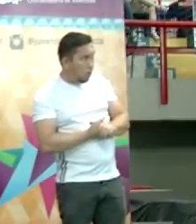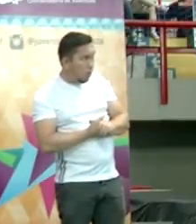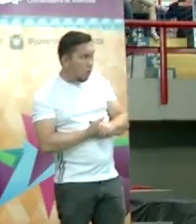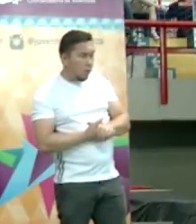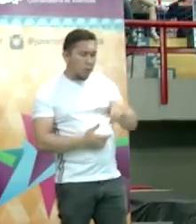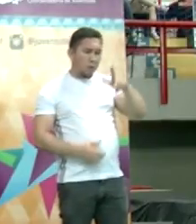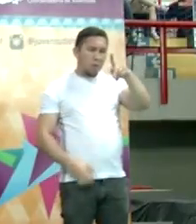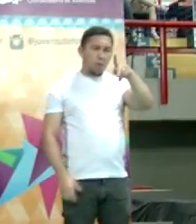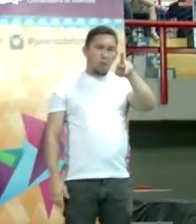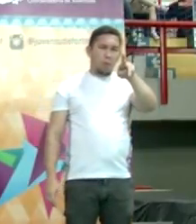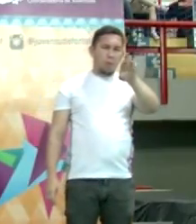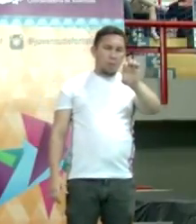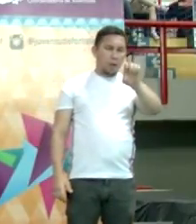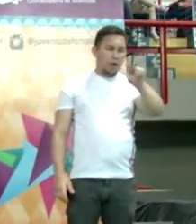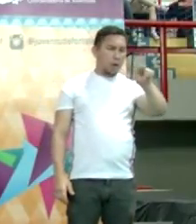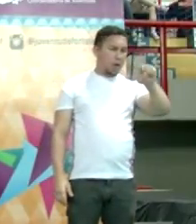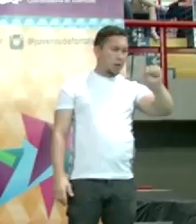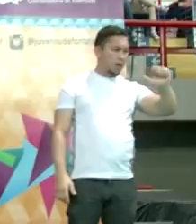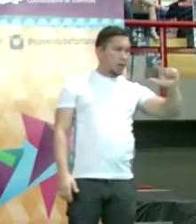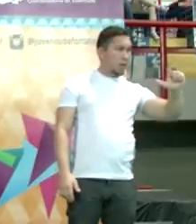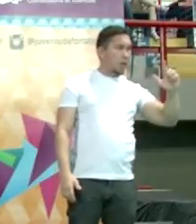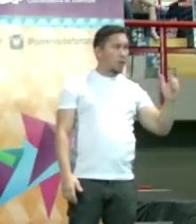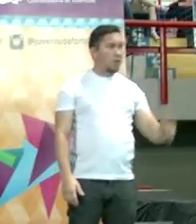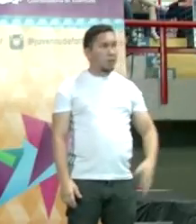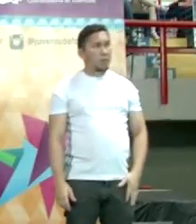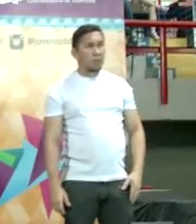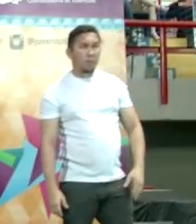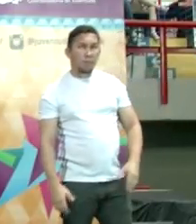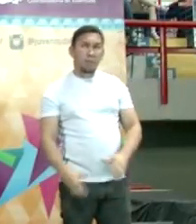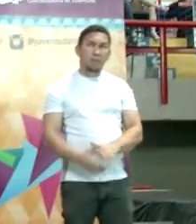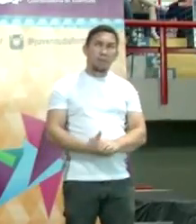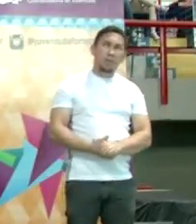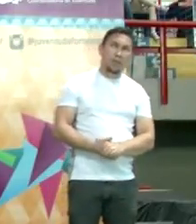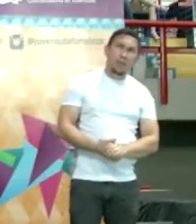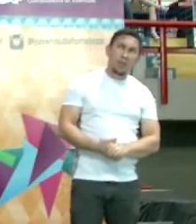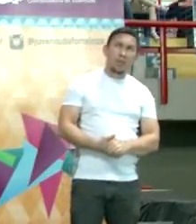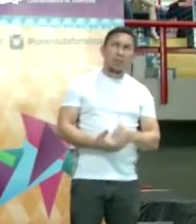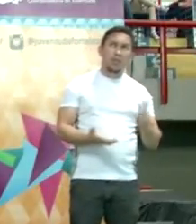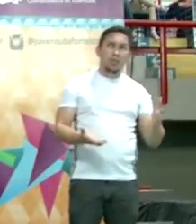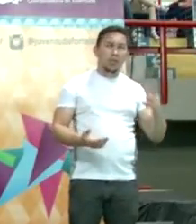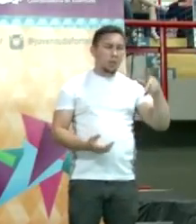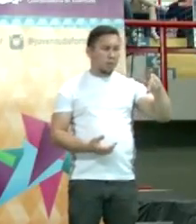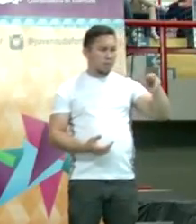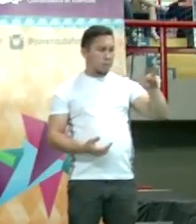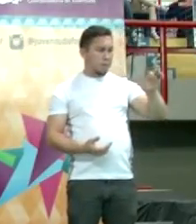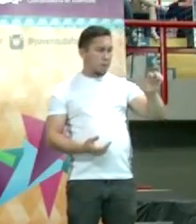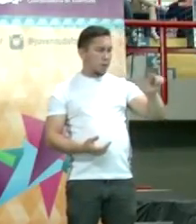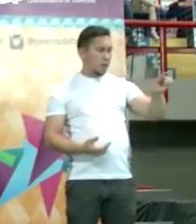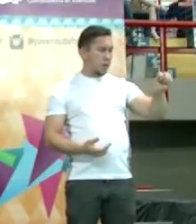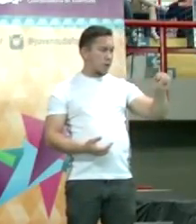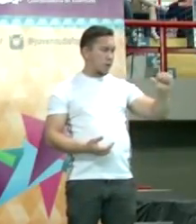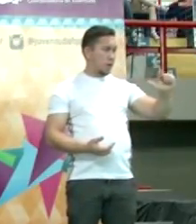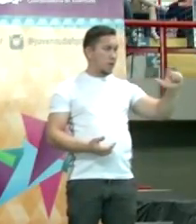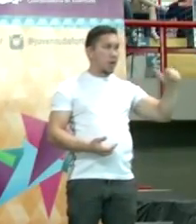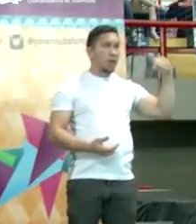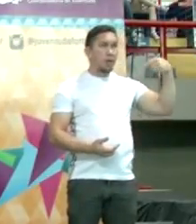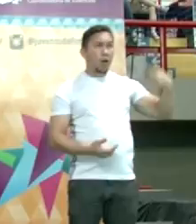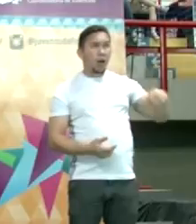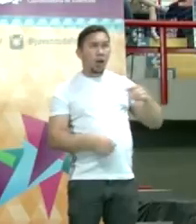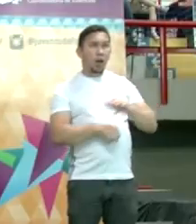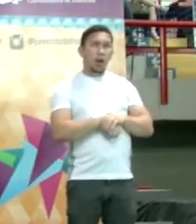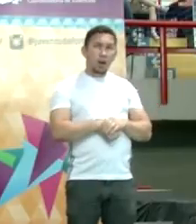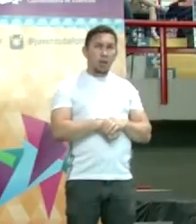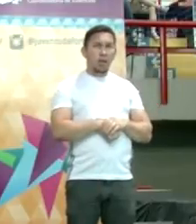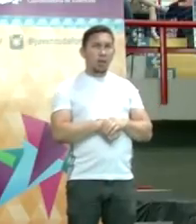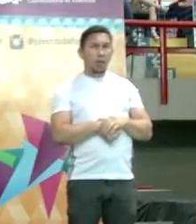Pré-sal, todo mundo fala. Michael, o Brasil não tem muito petróleo, não descobriu pré-sal, nós somos agora o novo Oriente Médio. Não é